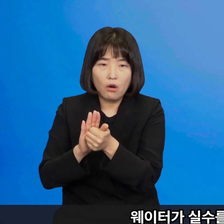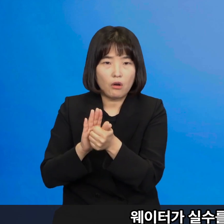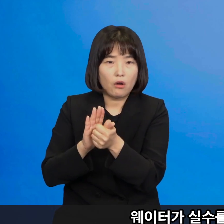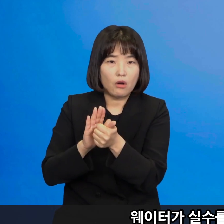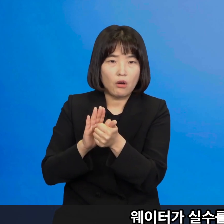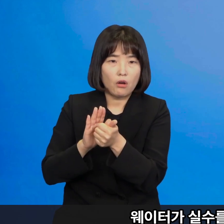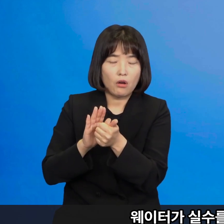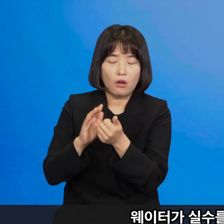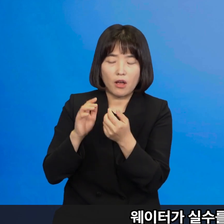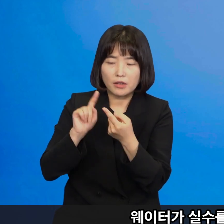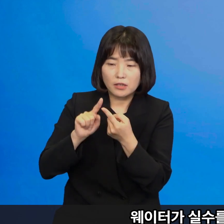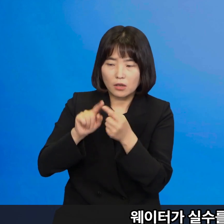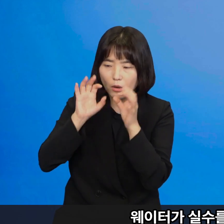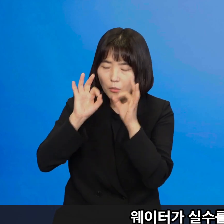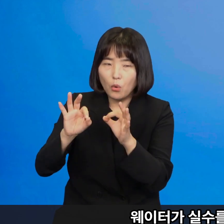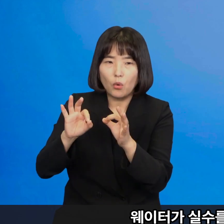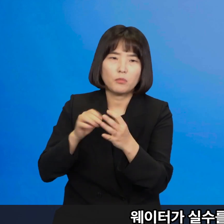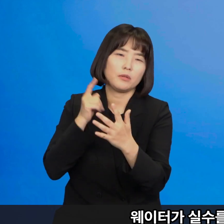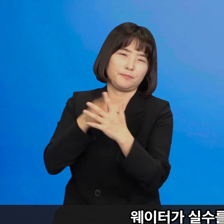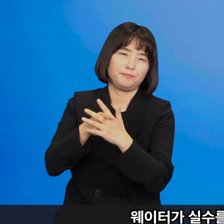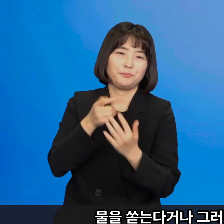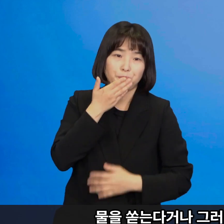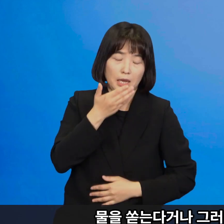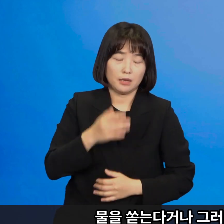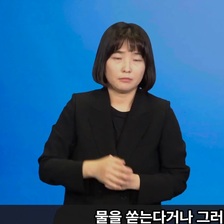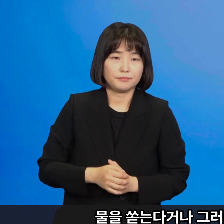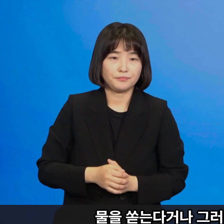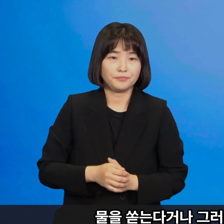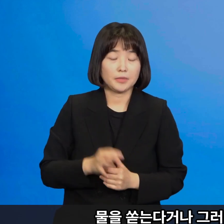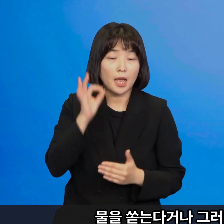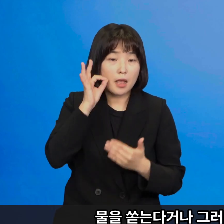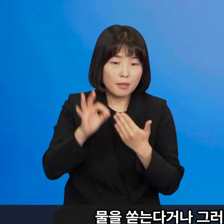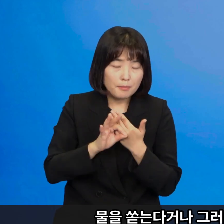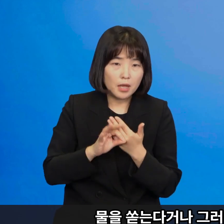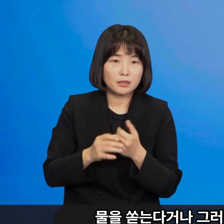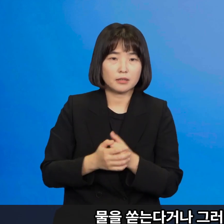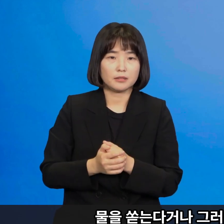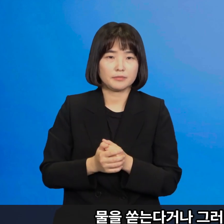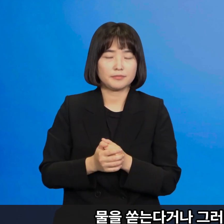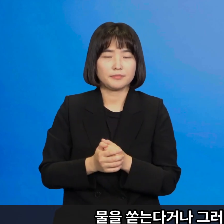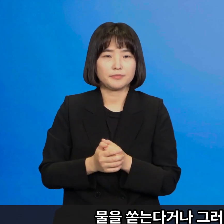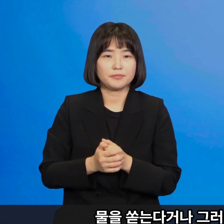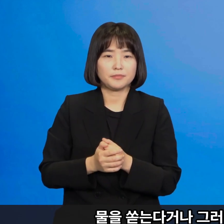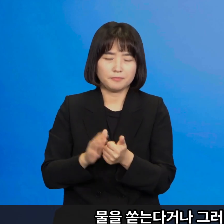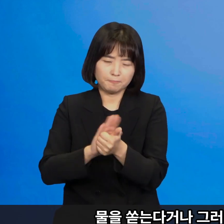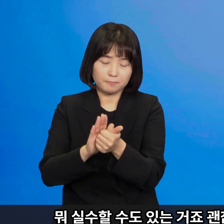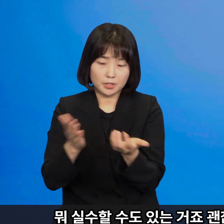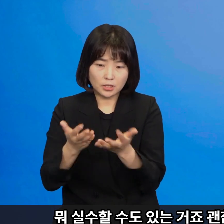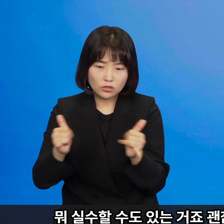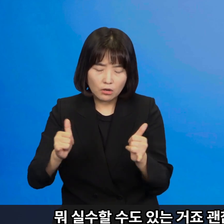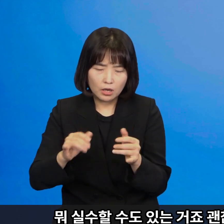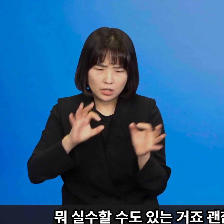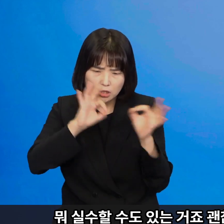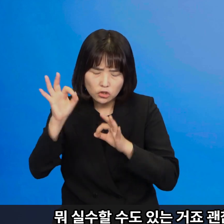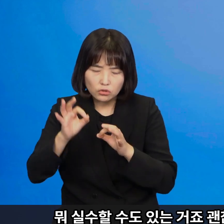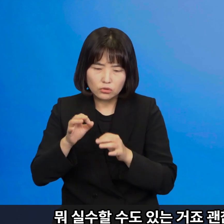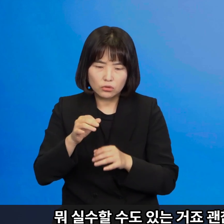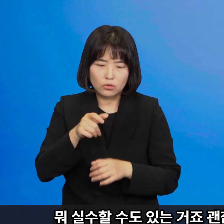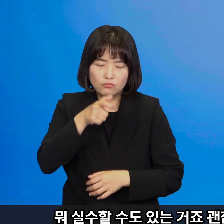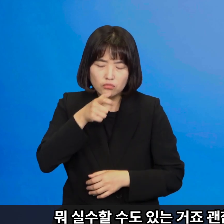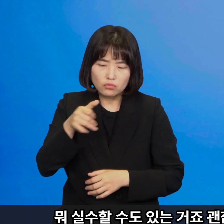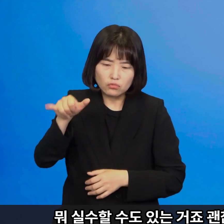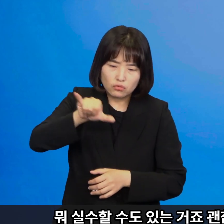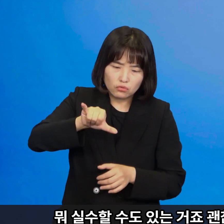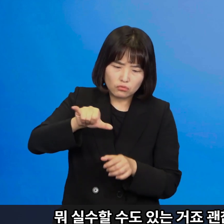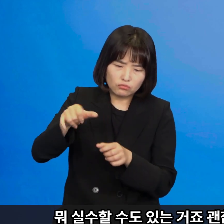웨이터가 이제 실수를 할 때가 있잖아요. 물을 쏟는다거나. 그러면 어떤 분은 아유, 괜찮습니다. 뭐 실수할 수도 있는